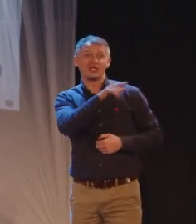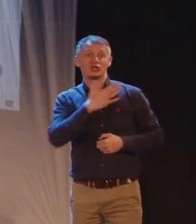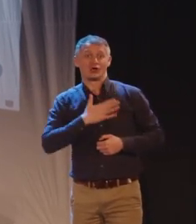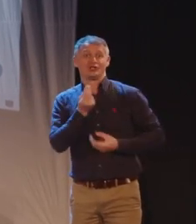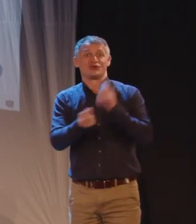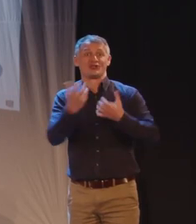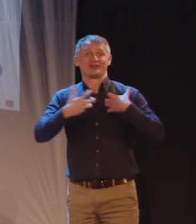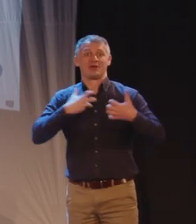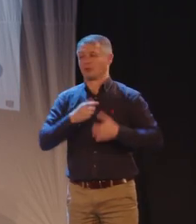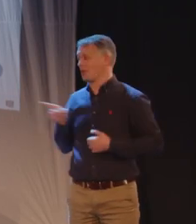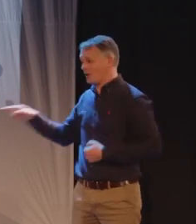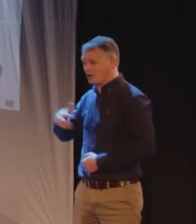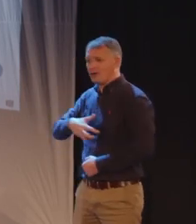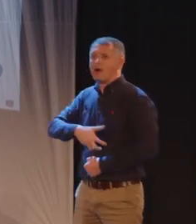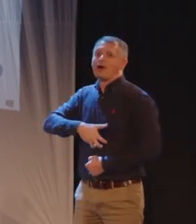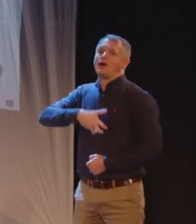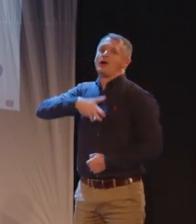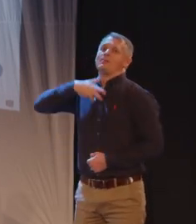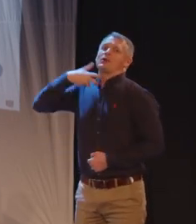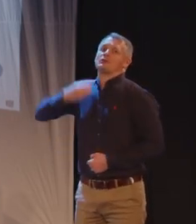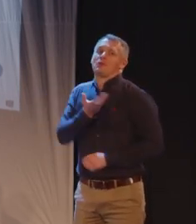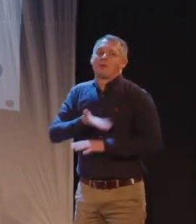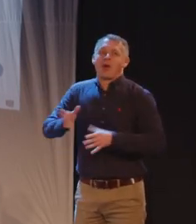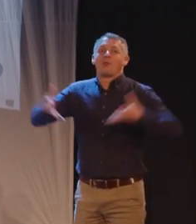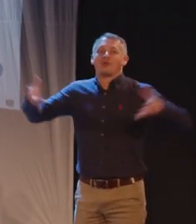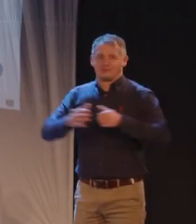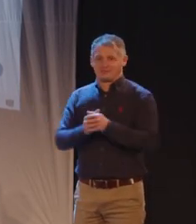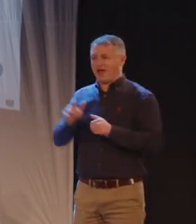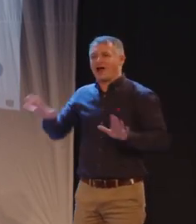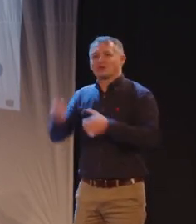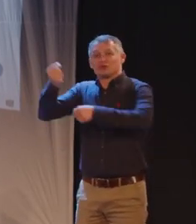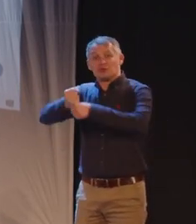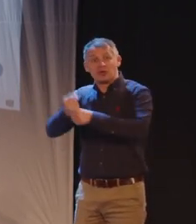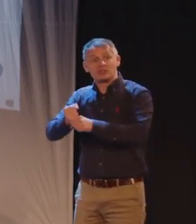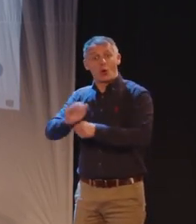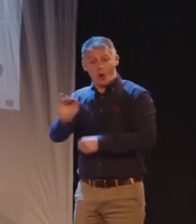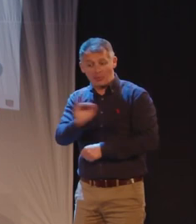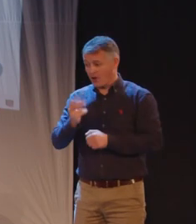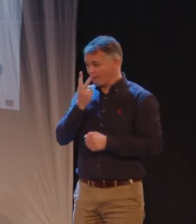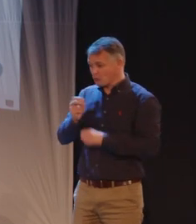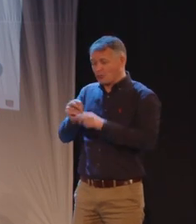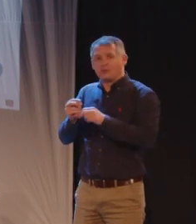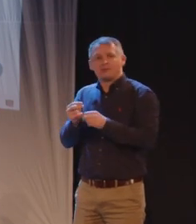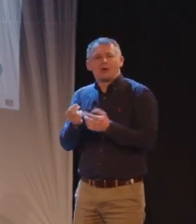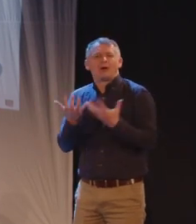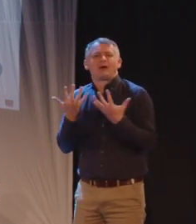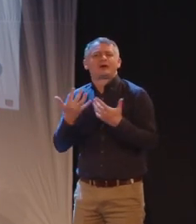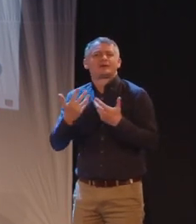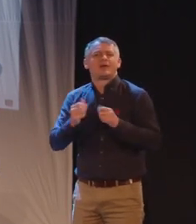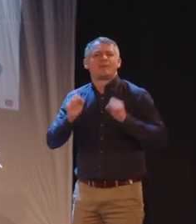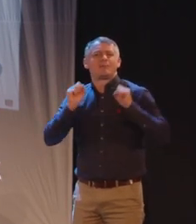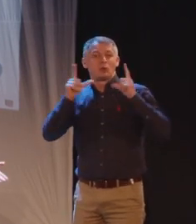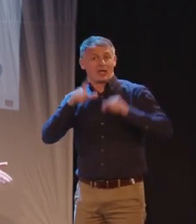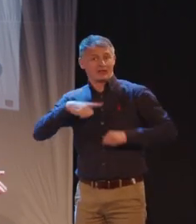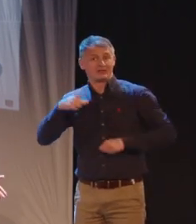joace teatru, ceea ce m-a impresionat și mai mult. Am început să lucrez cu ei, am văzut cât de minunați sunt, cât de